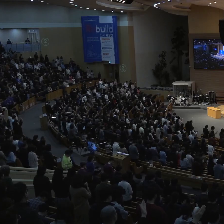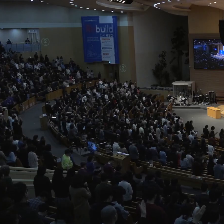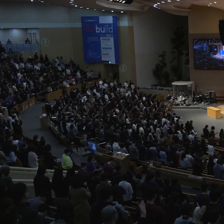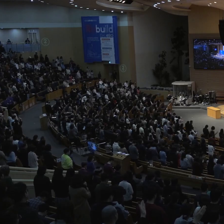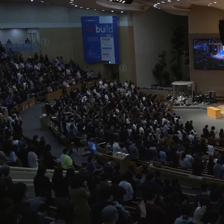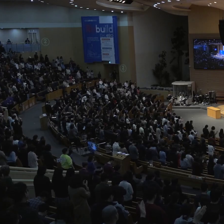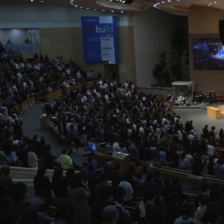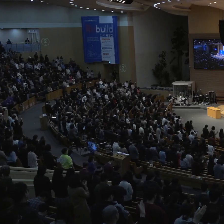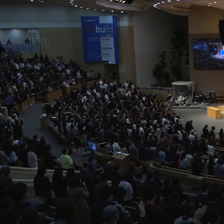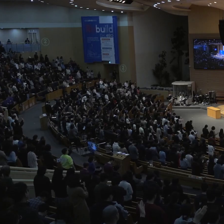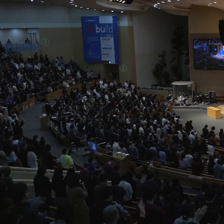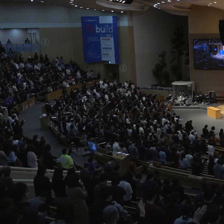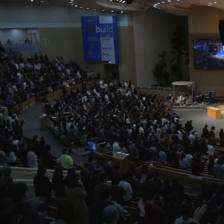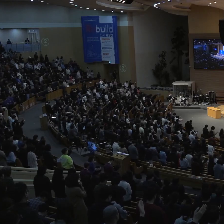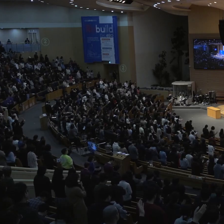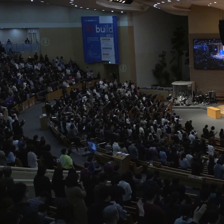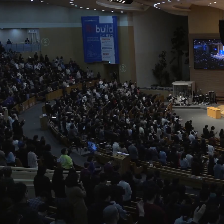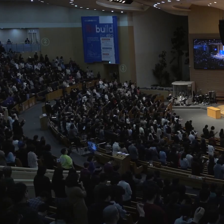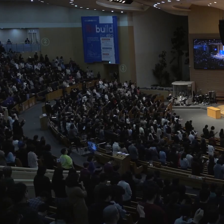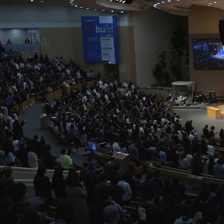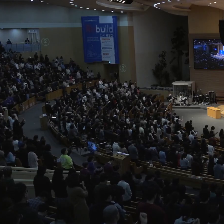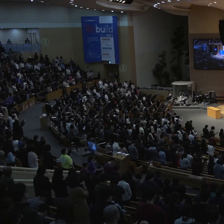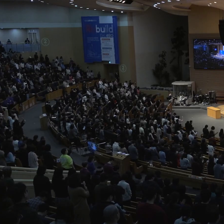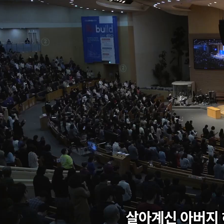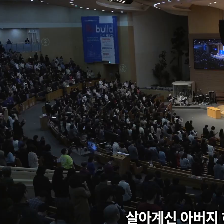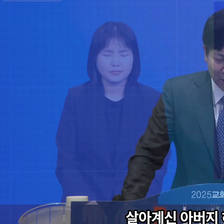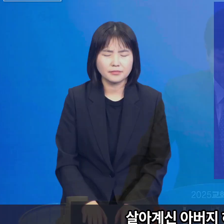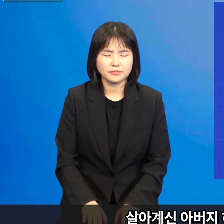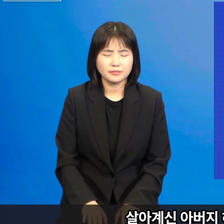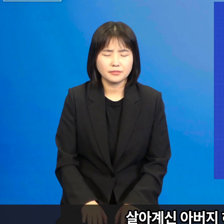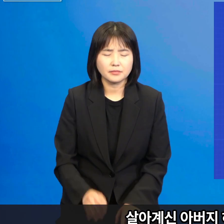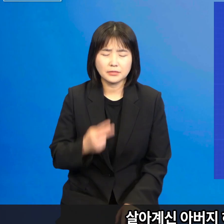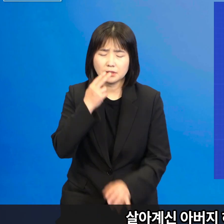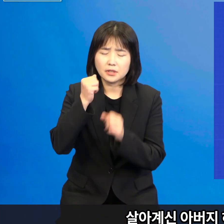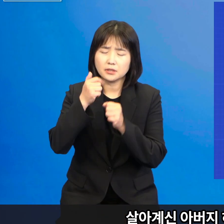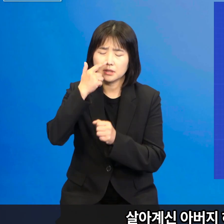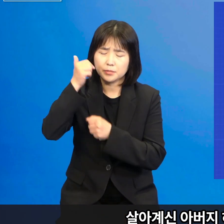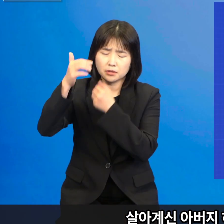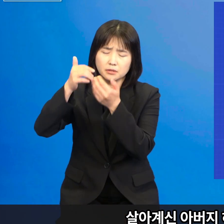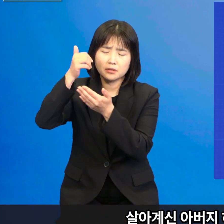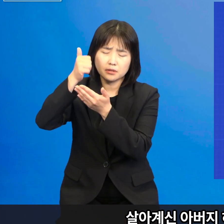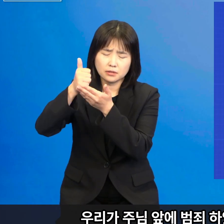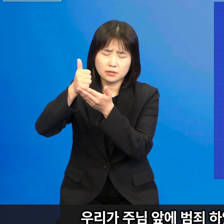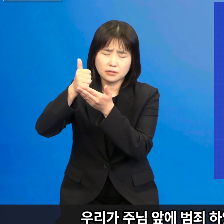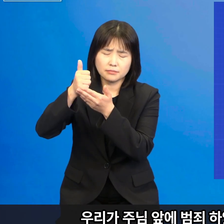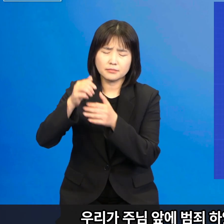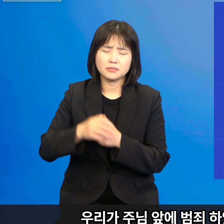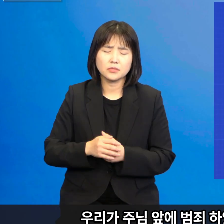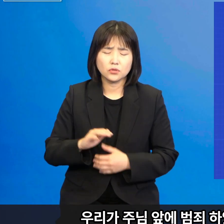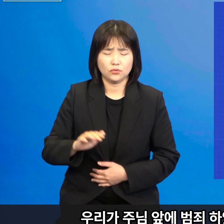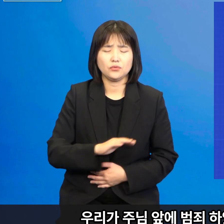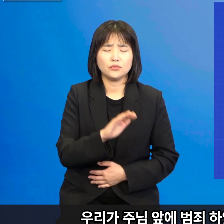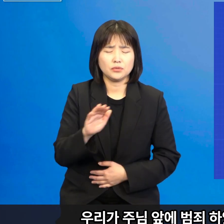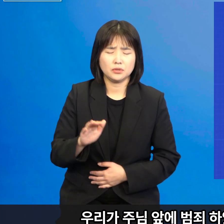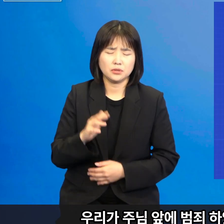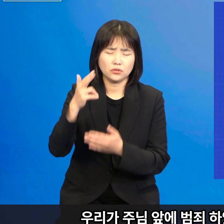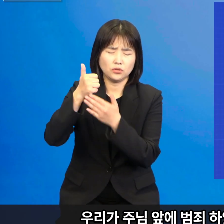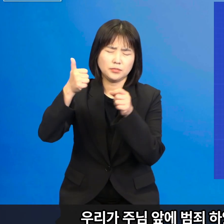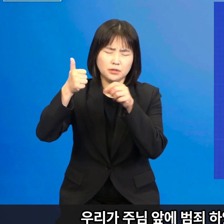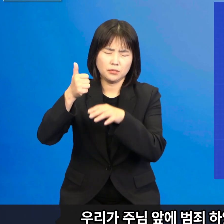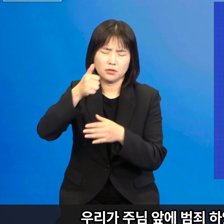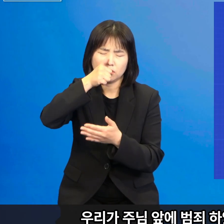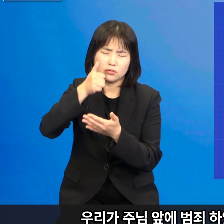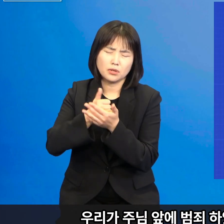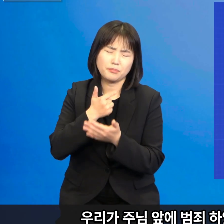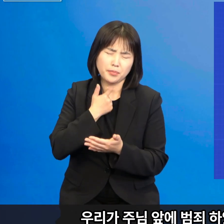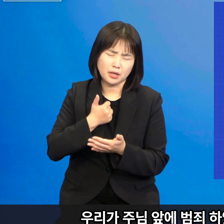부어지게 하여 주시옵소서. 살아계신 아버지 하나님, 그렇습니다. 우리가 주님 앞에